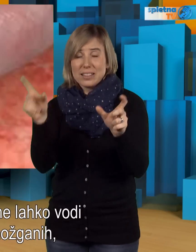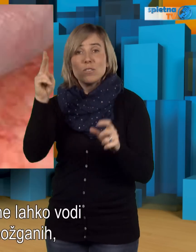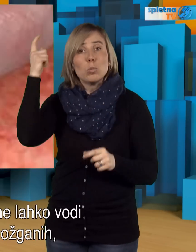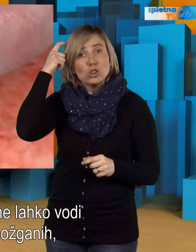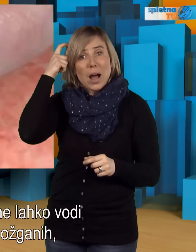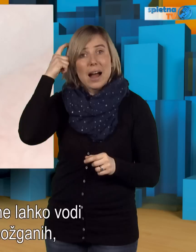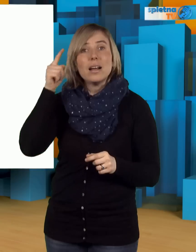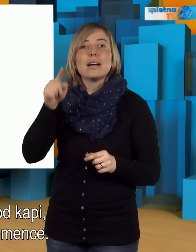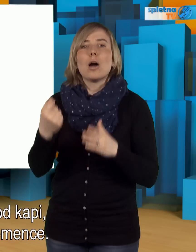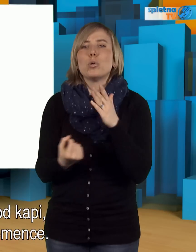paralize, demence.